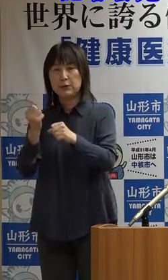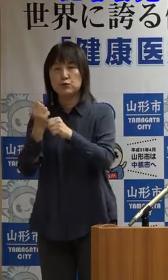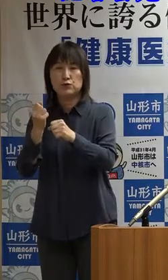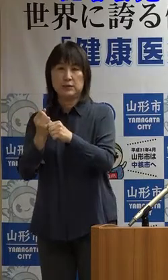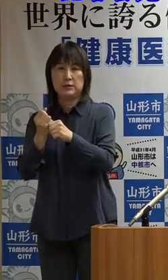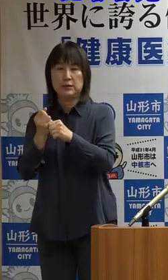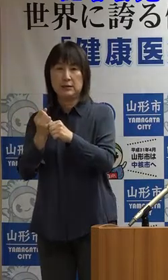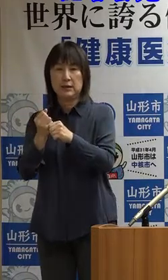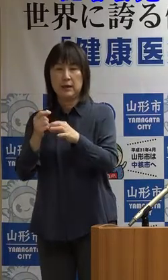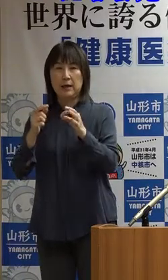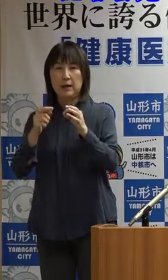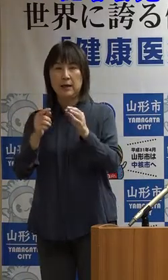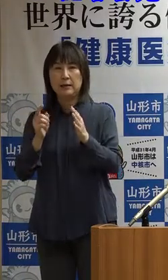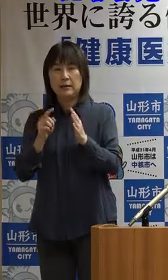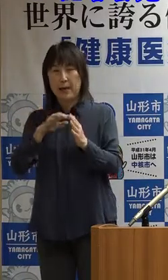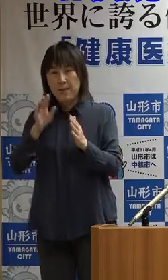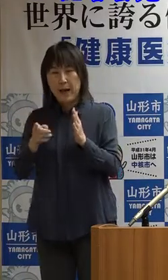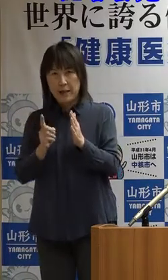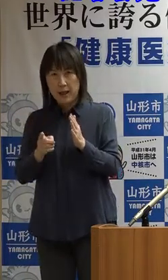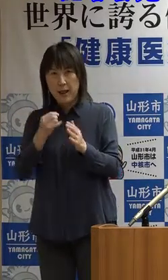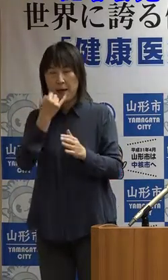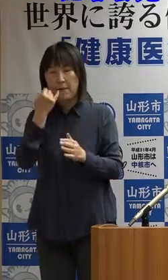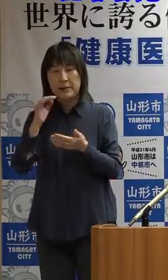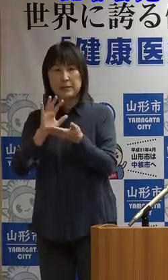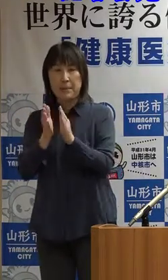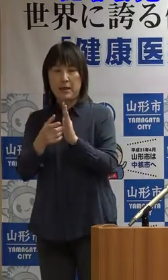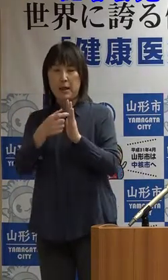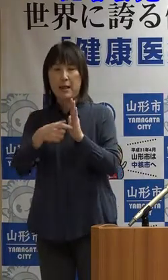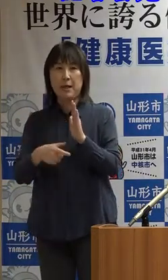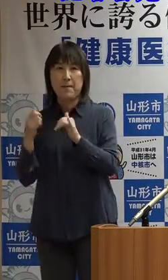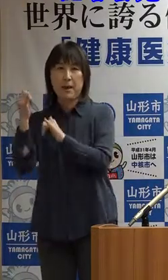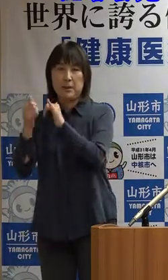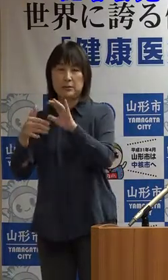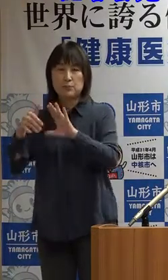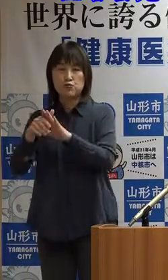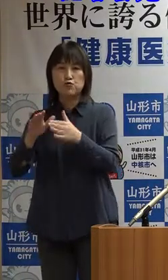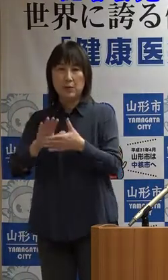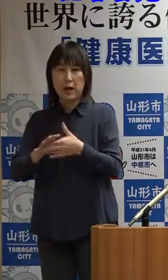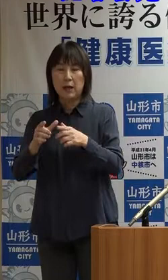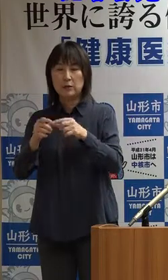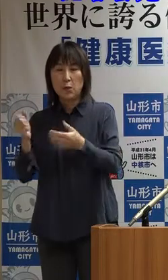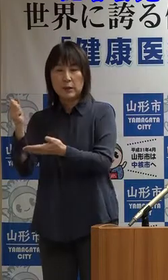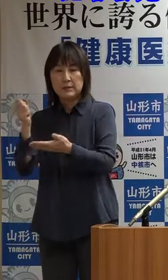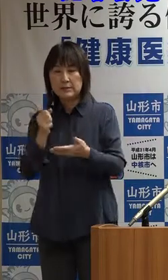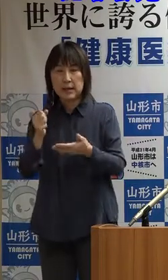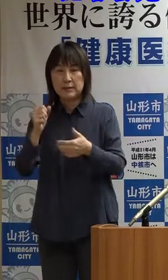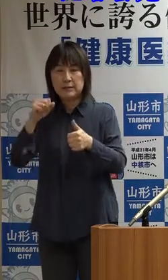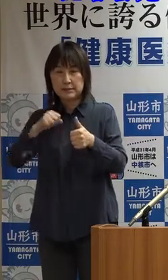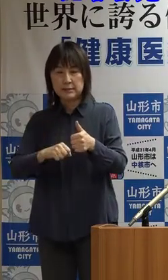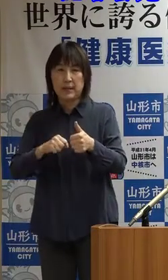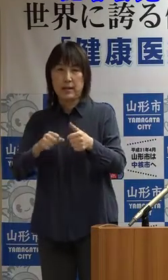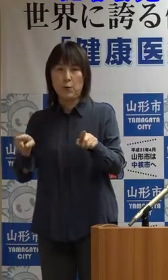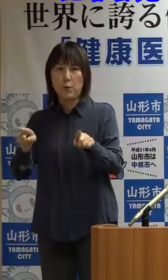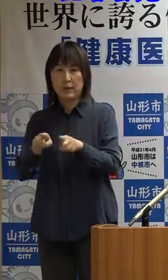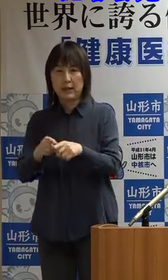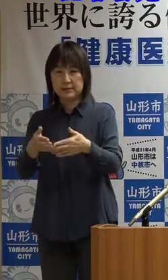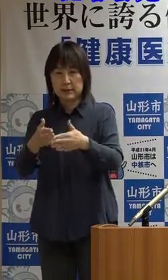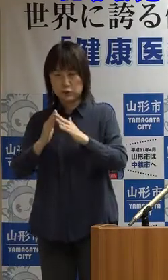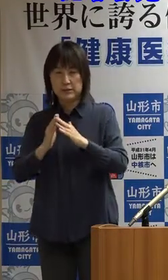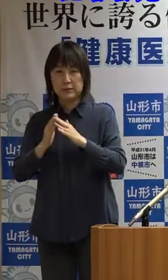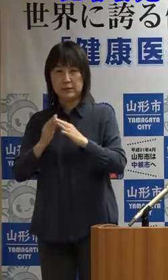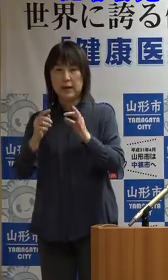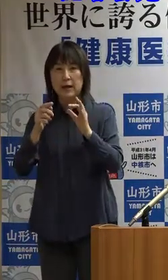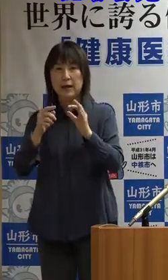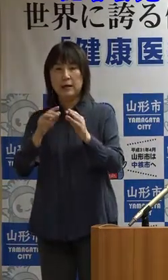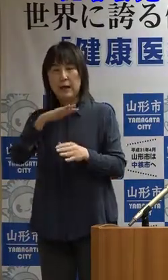して山寺と紅花をテーマとした歴史や文化の日本遺産認定に伴い設立された